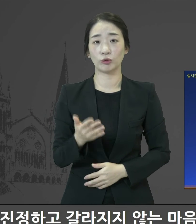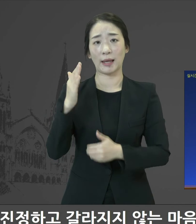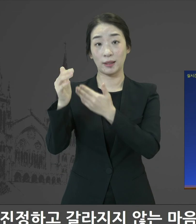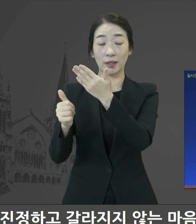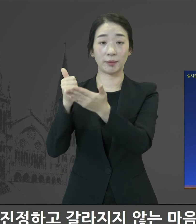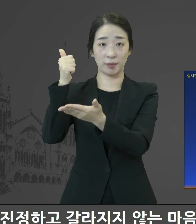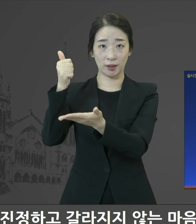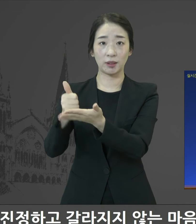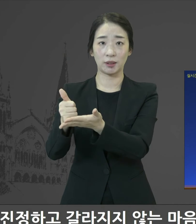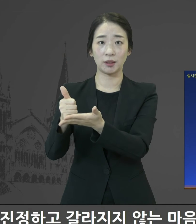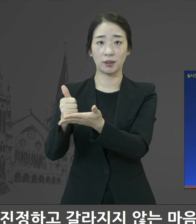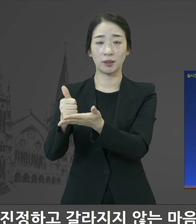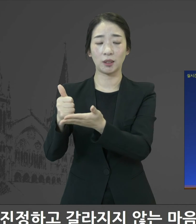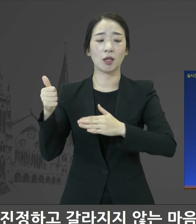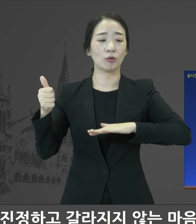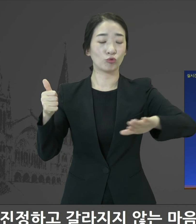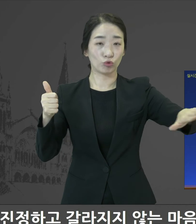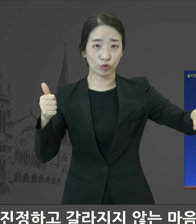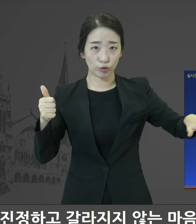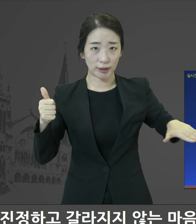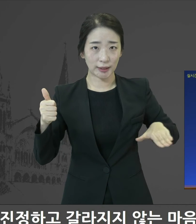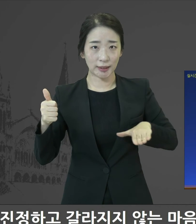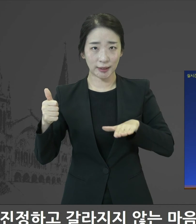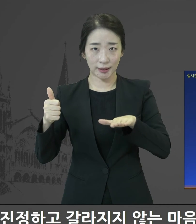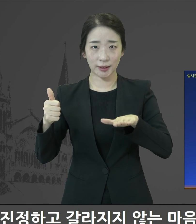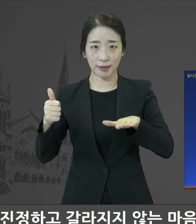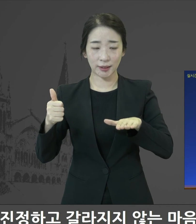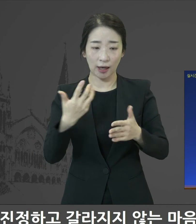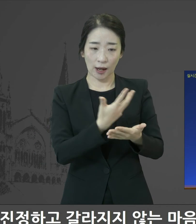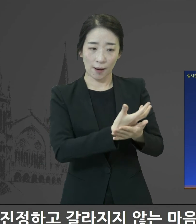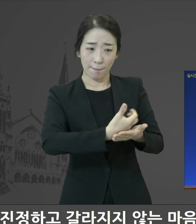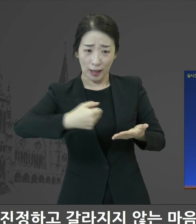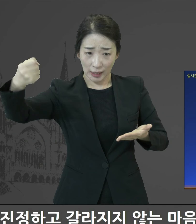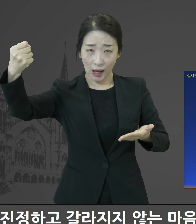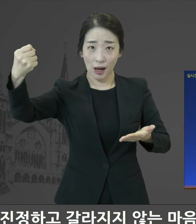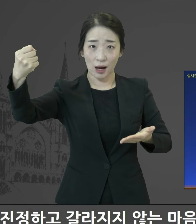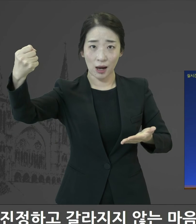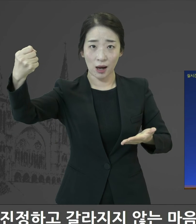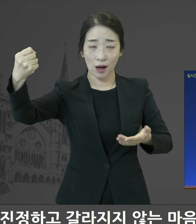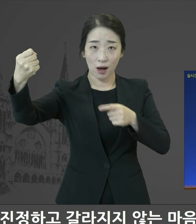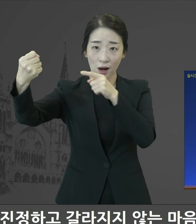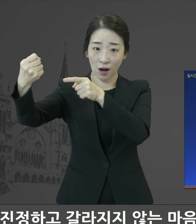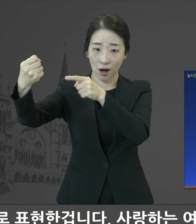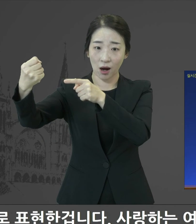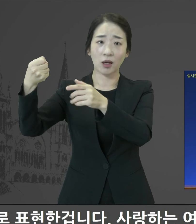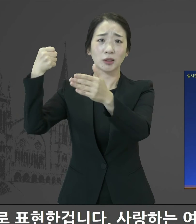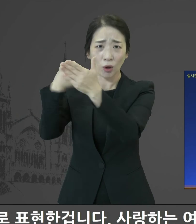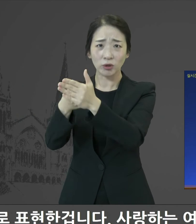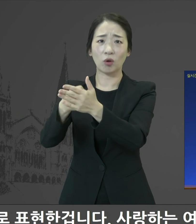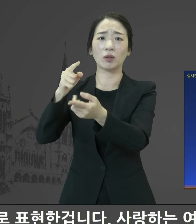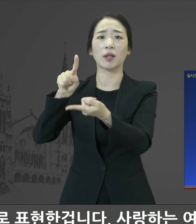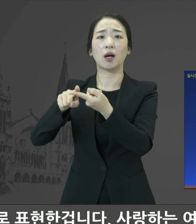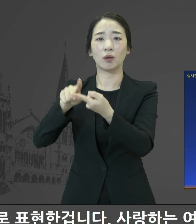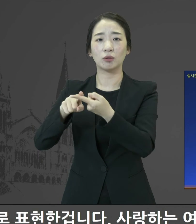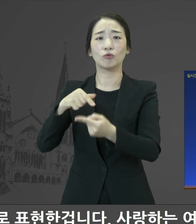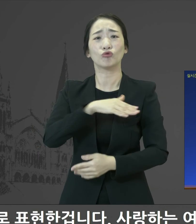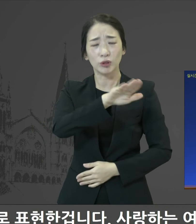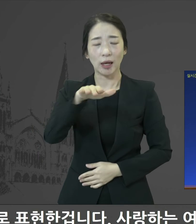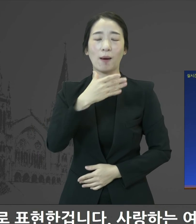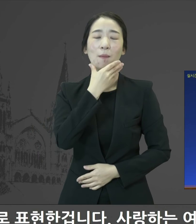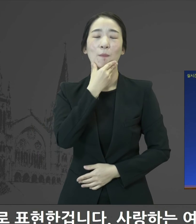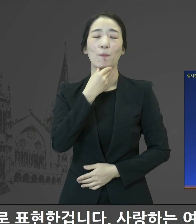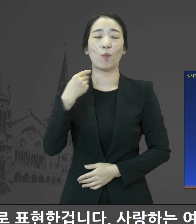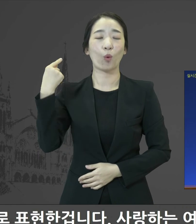하나님께서 우리를 받아주시겠다고 결정한 이 결정이 우리에겐 복음입니다. 하나님이